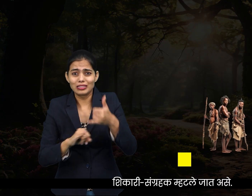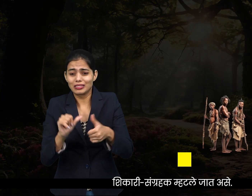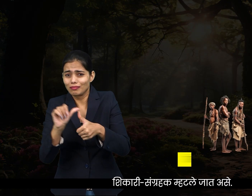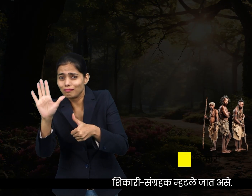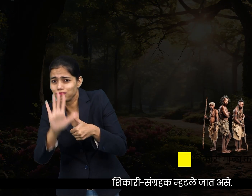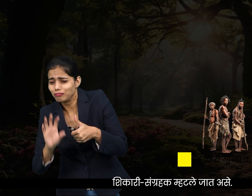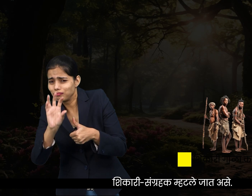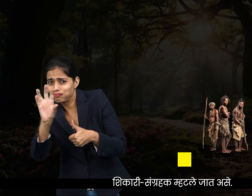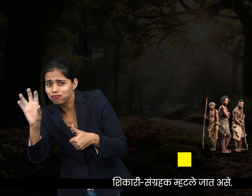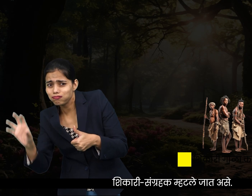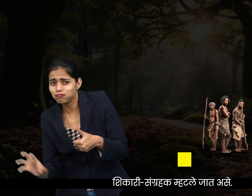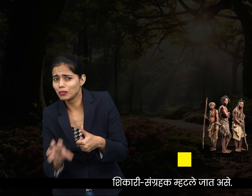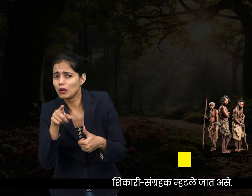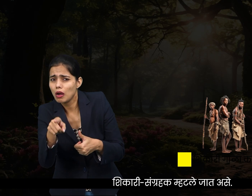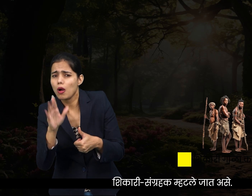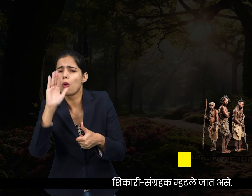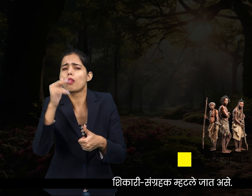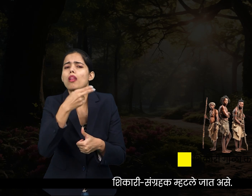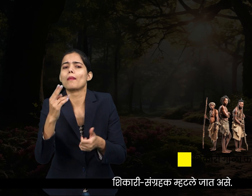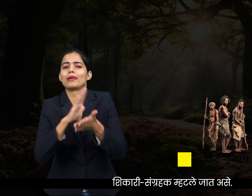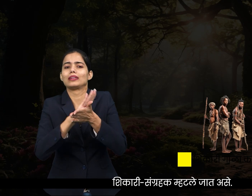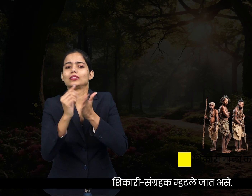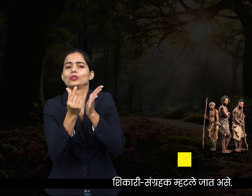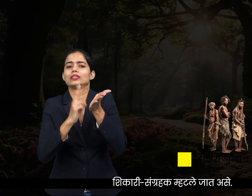शिकारी संग्रहक म्हटले जात असे.